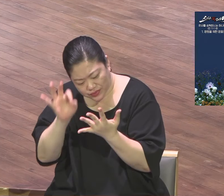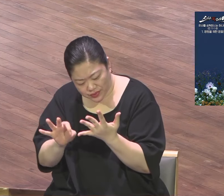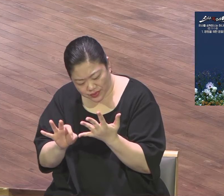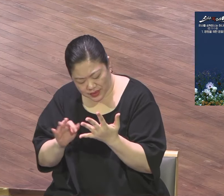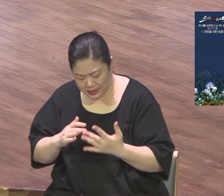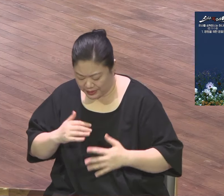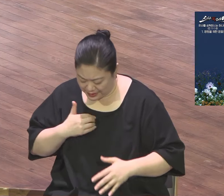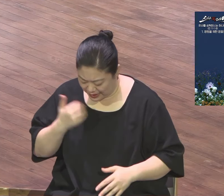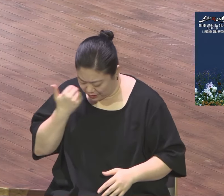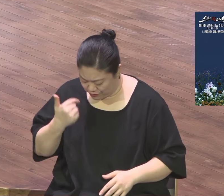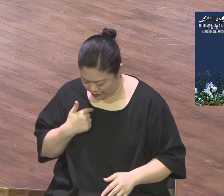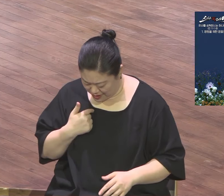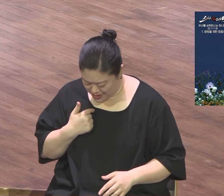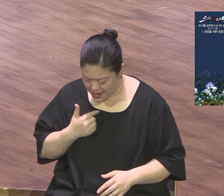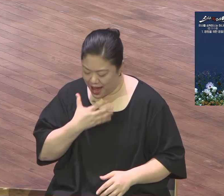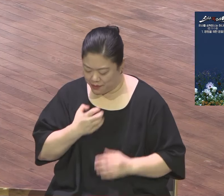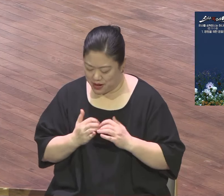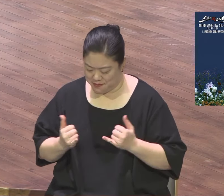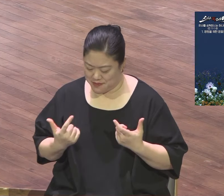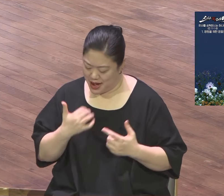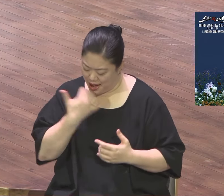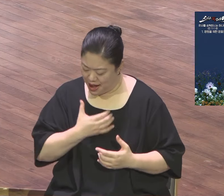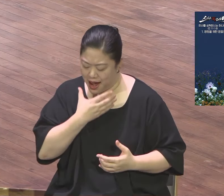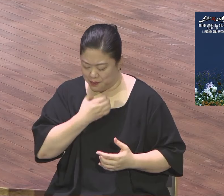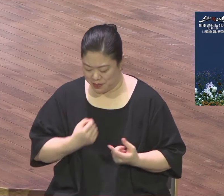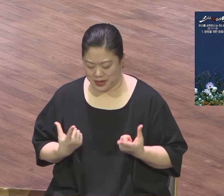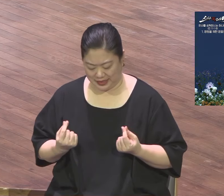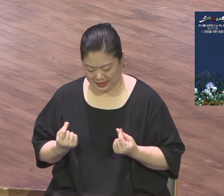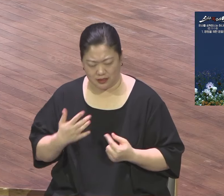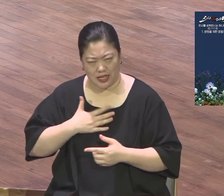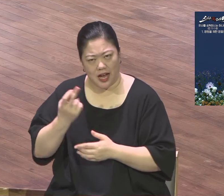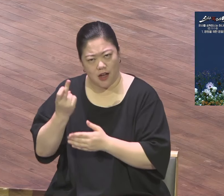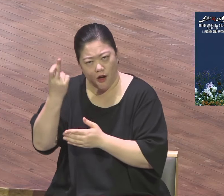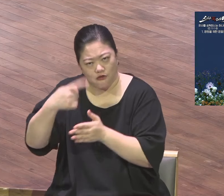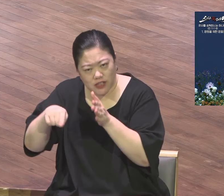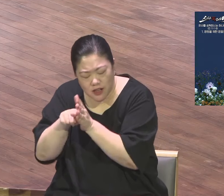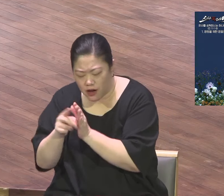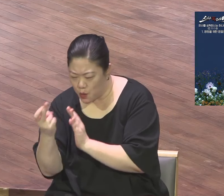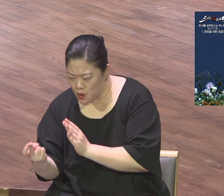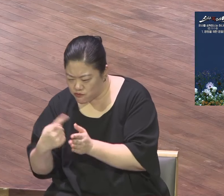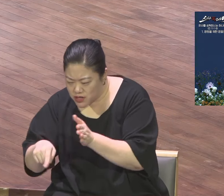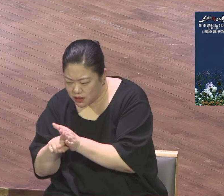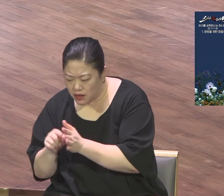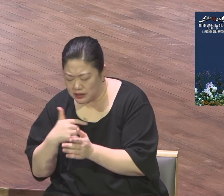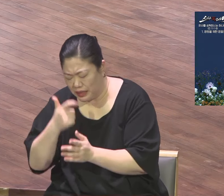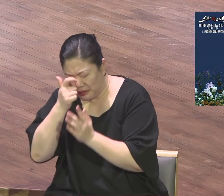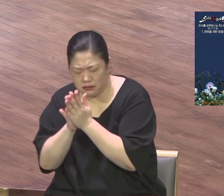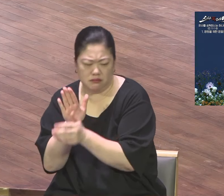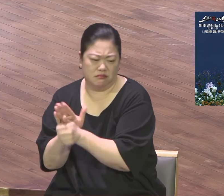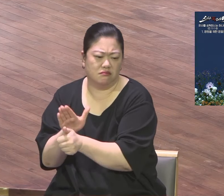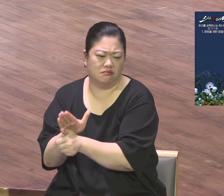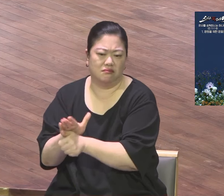하나님도 중요하게 서시잖아요. 오늘 말이지 한국 기독교